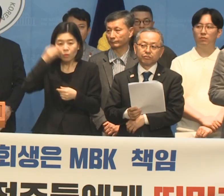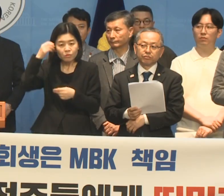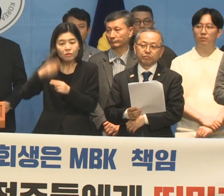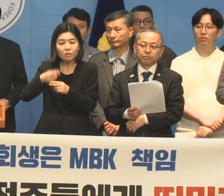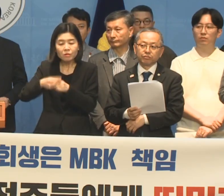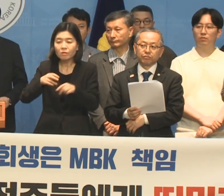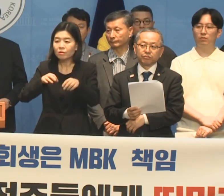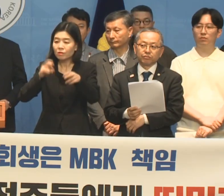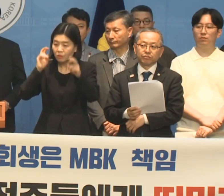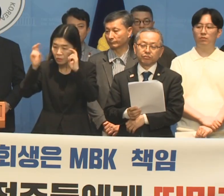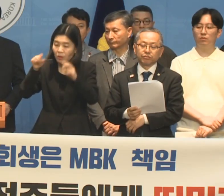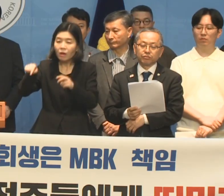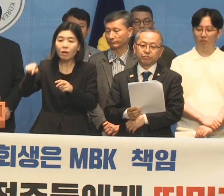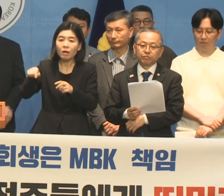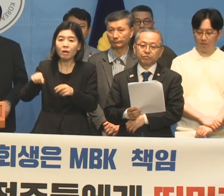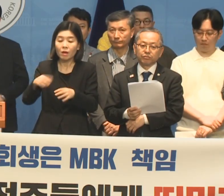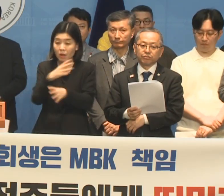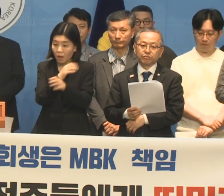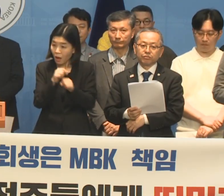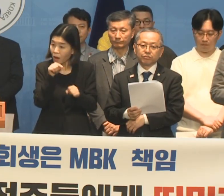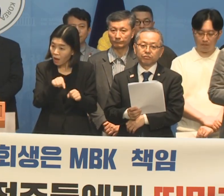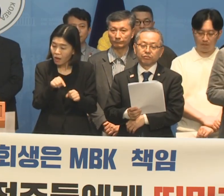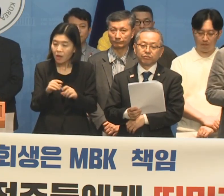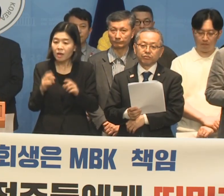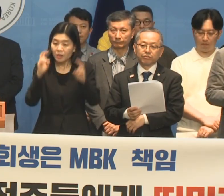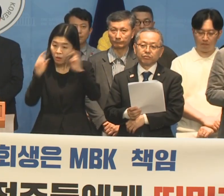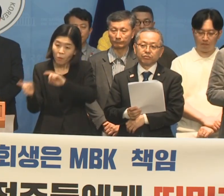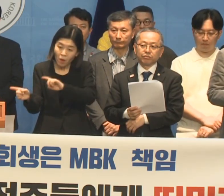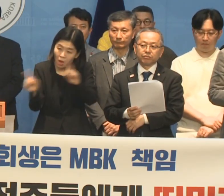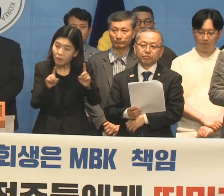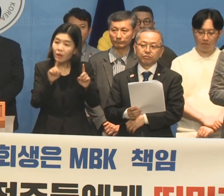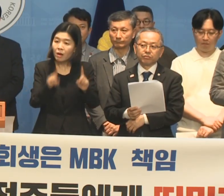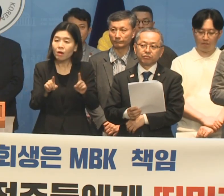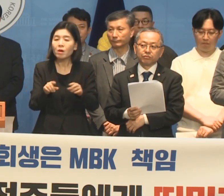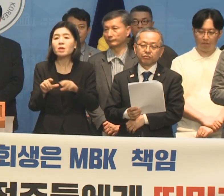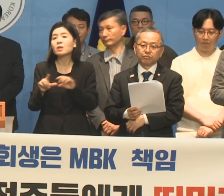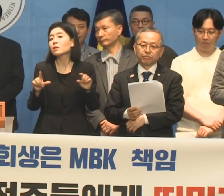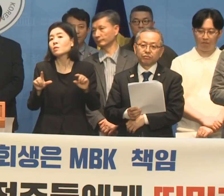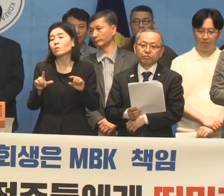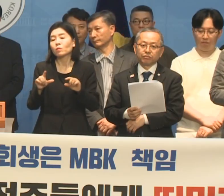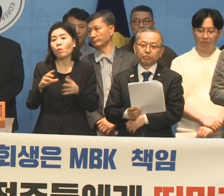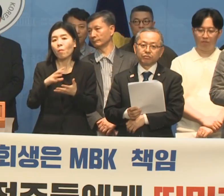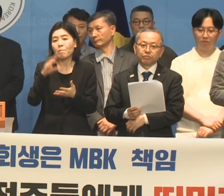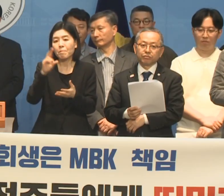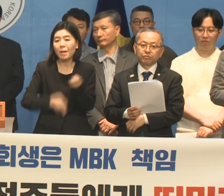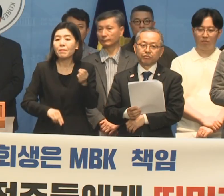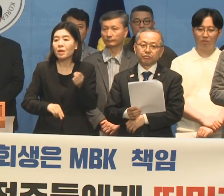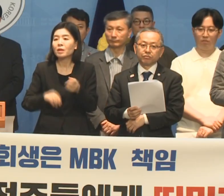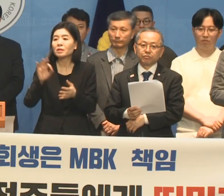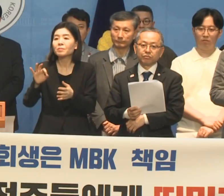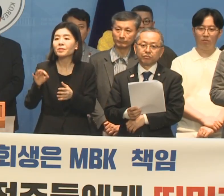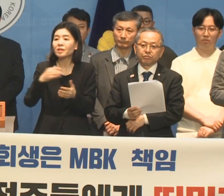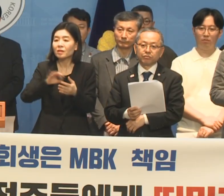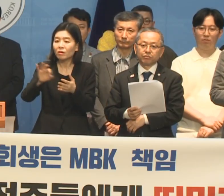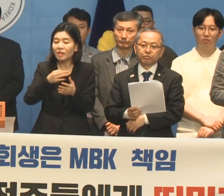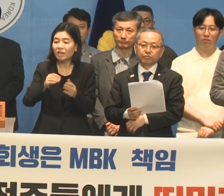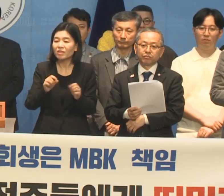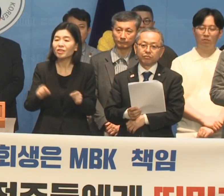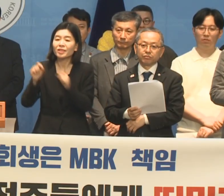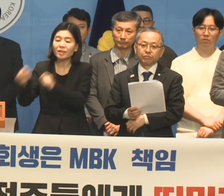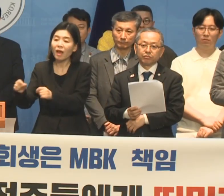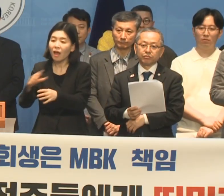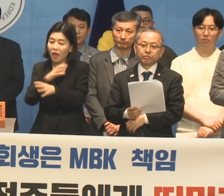홈플러스는 계약에 기업 희생이나 1, 2분 판매 대금에 대한 정산을 늦추겠다는 계약이 있었습니까?